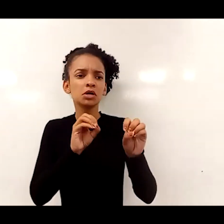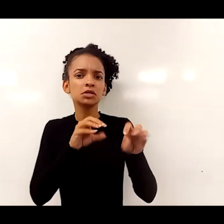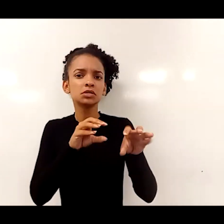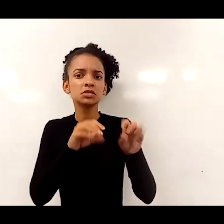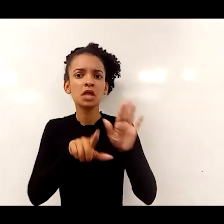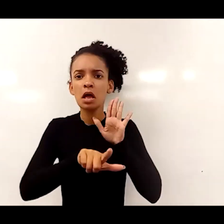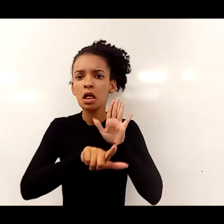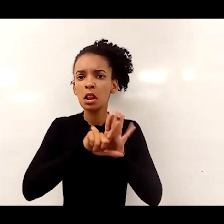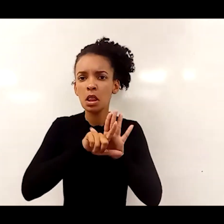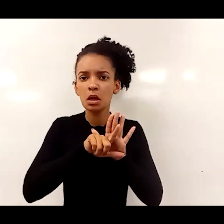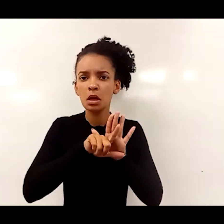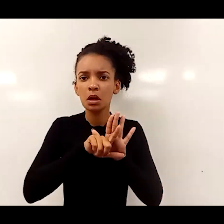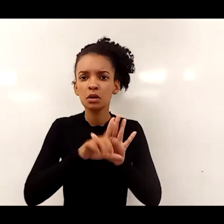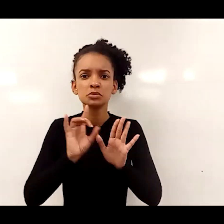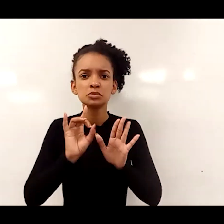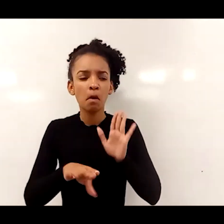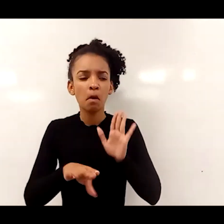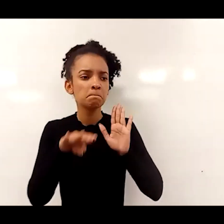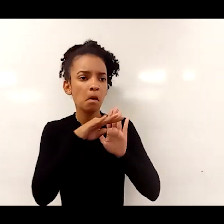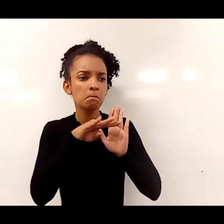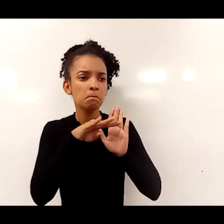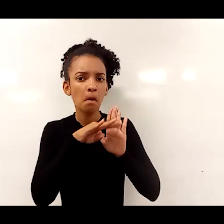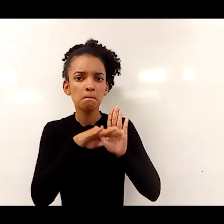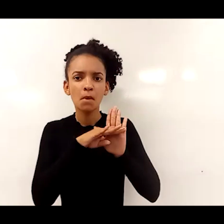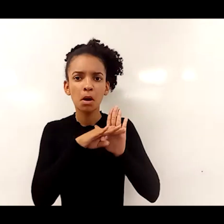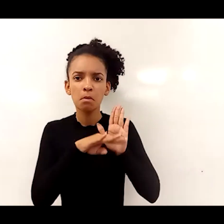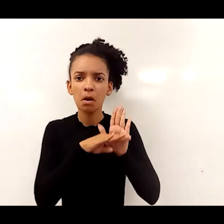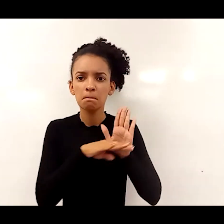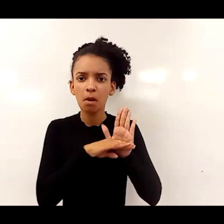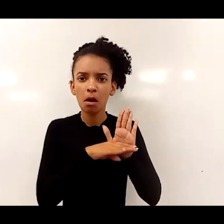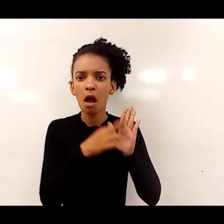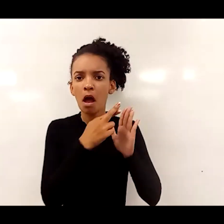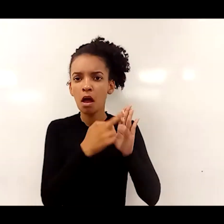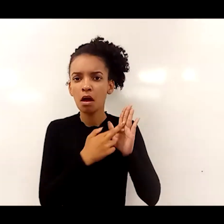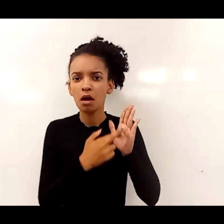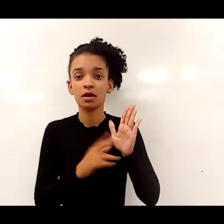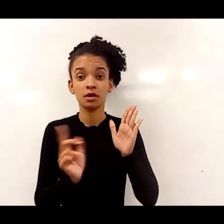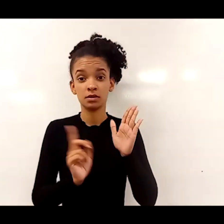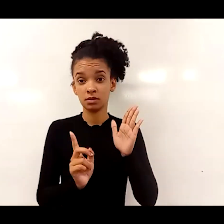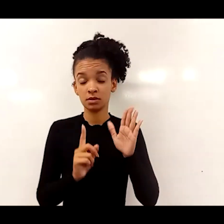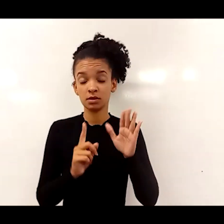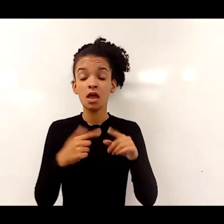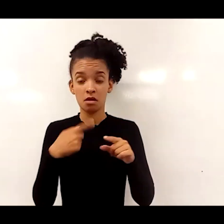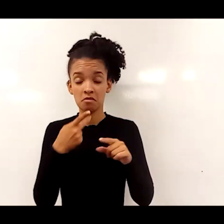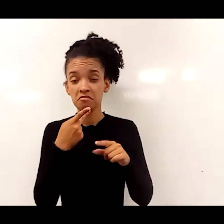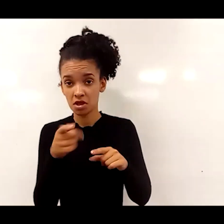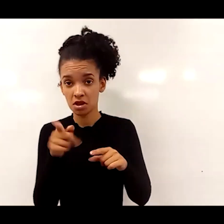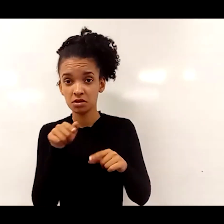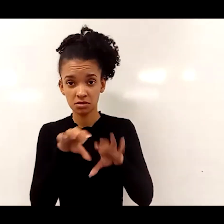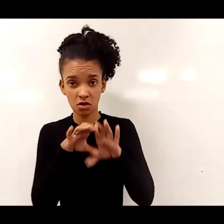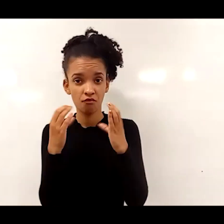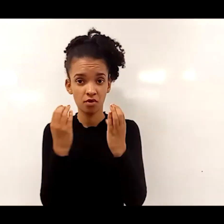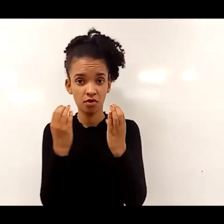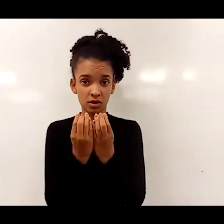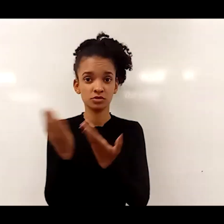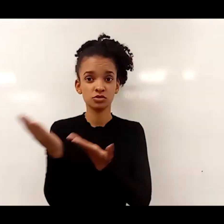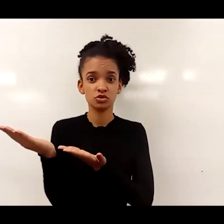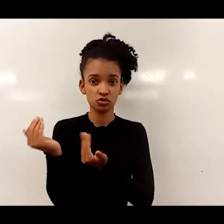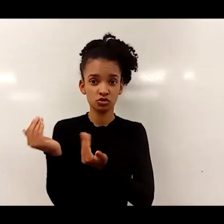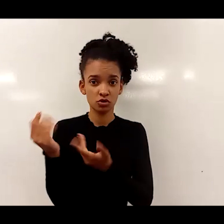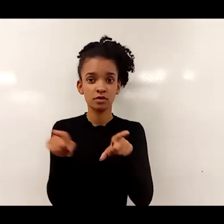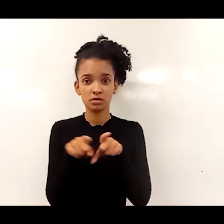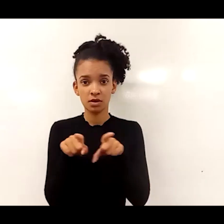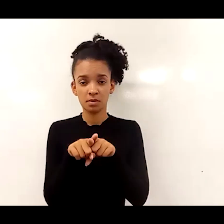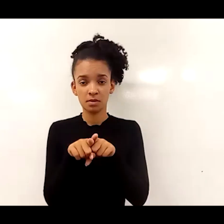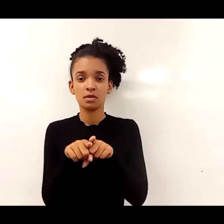quem está à frente da conferência Geração Santa dos adolescentes. Não adianta a gente só dar informações bíblicas